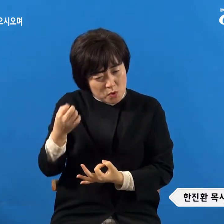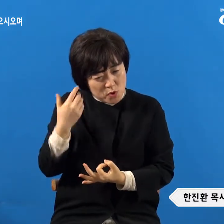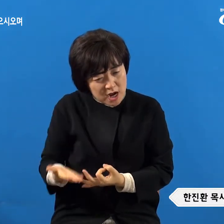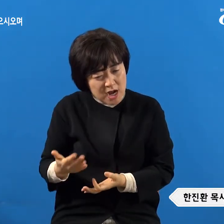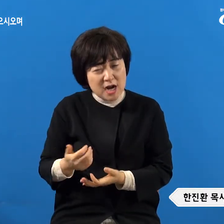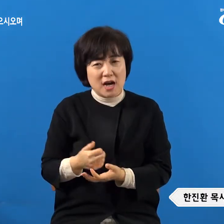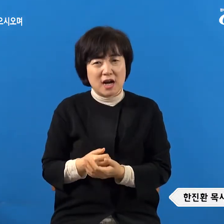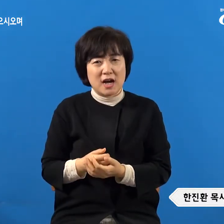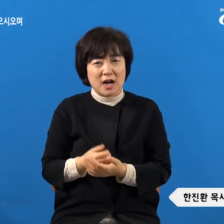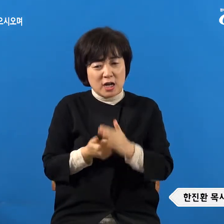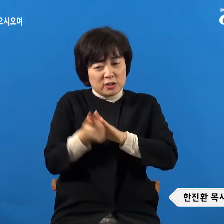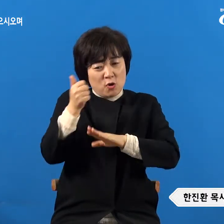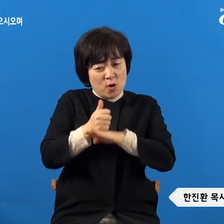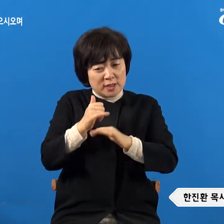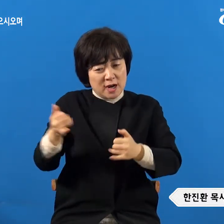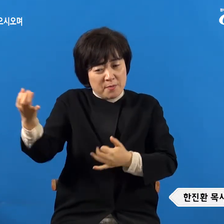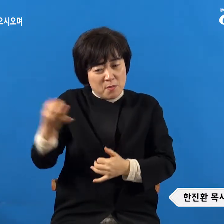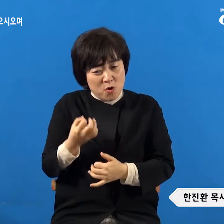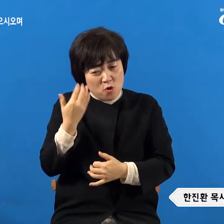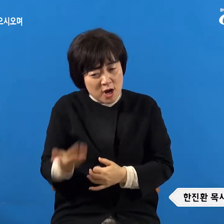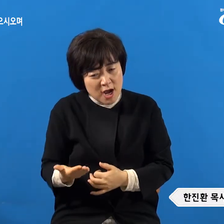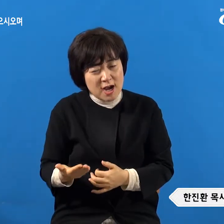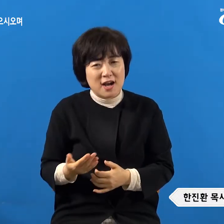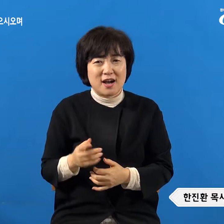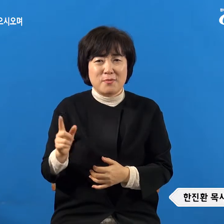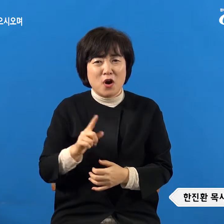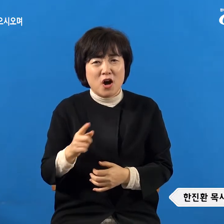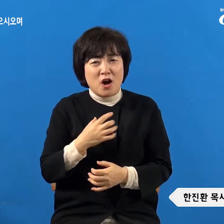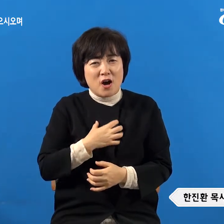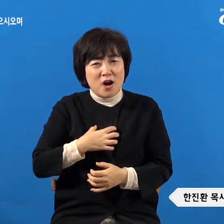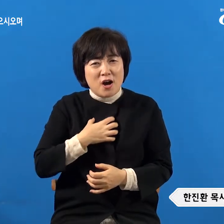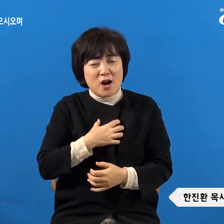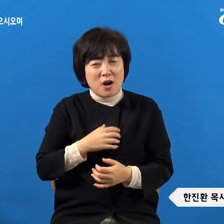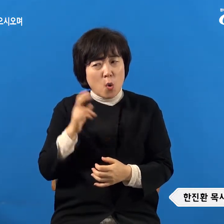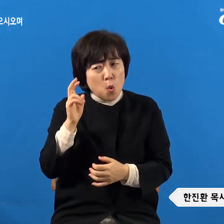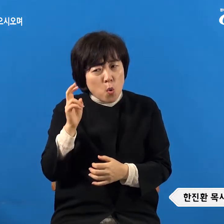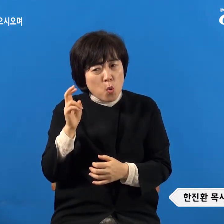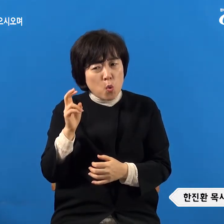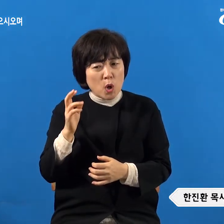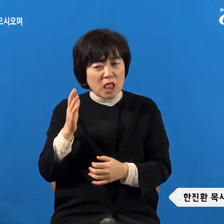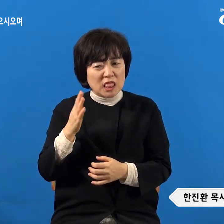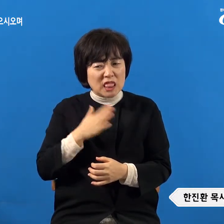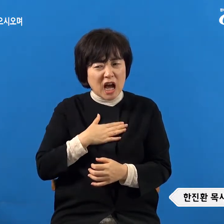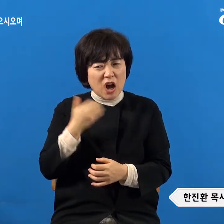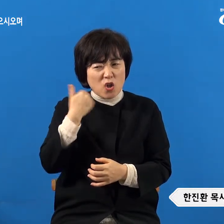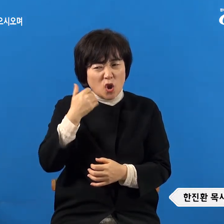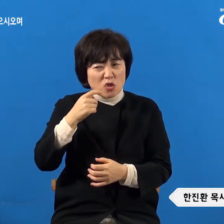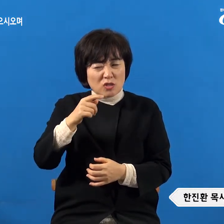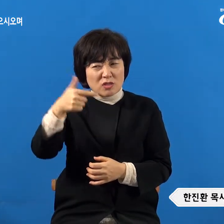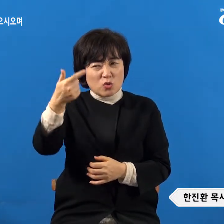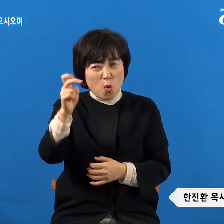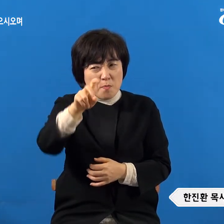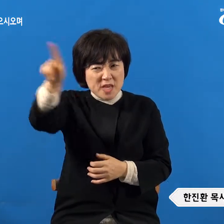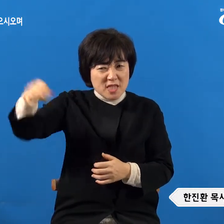할까? 성공한 사람이라고 부러워할까? 아니면 혹시 어느 놈이 날 깔보고 무시하지는